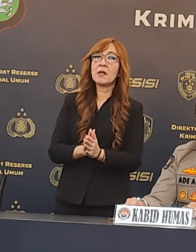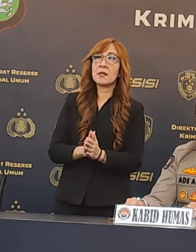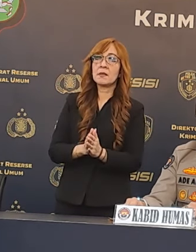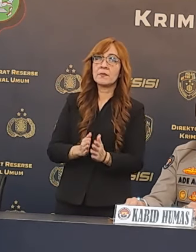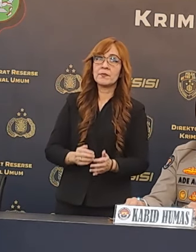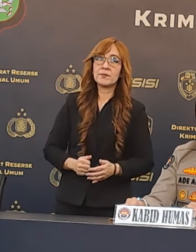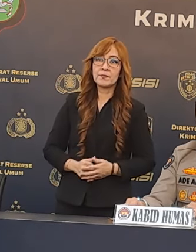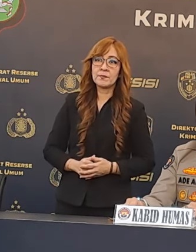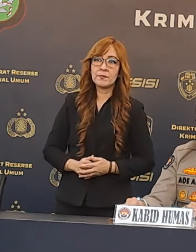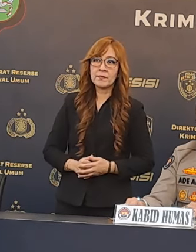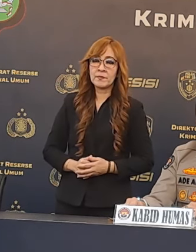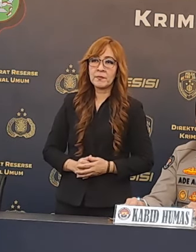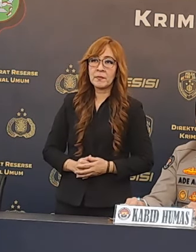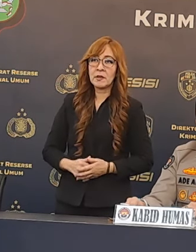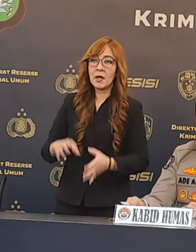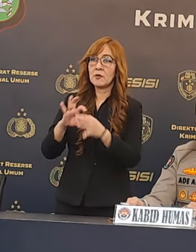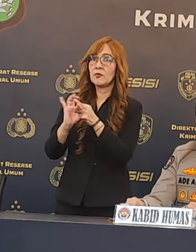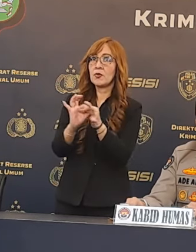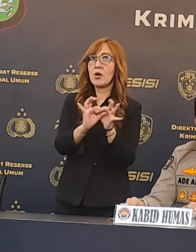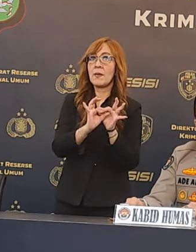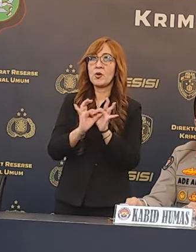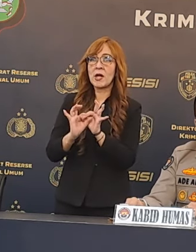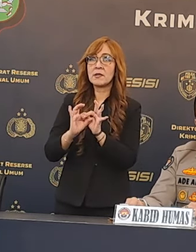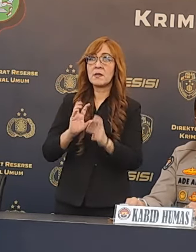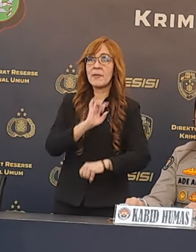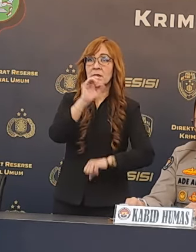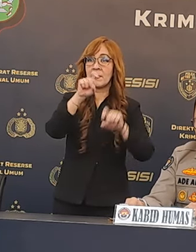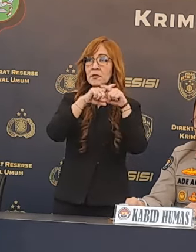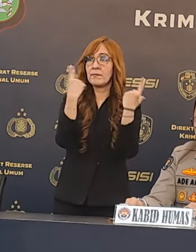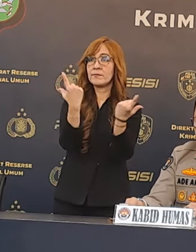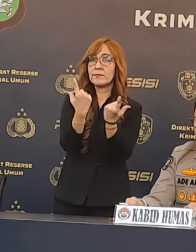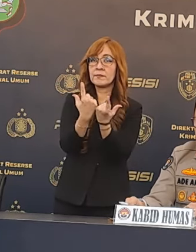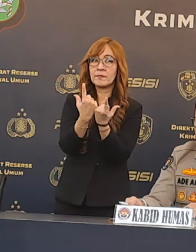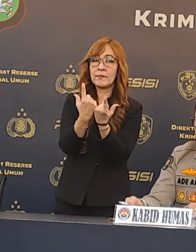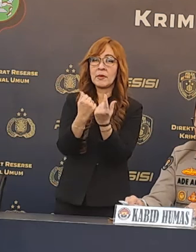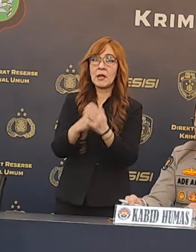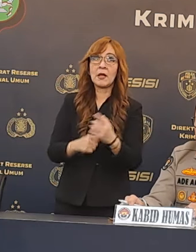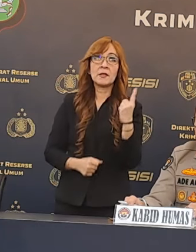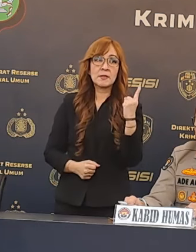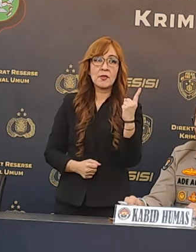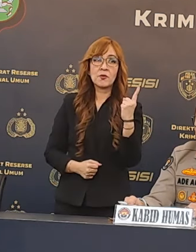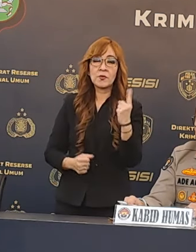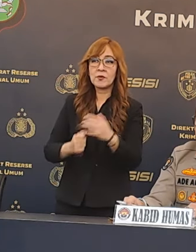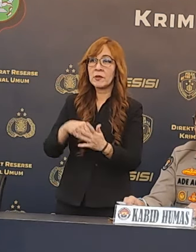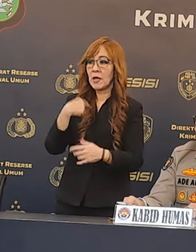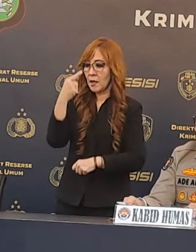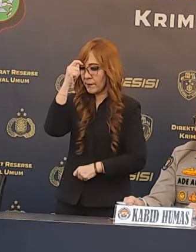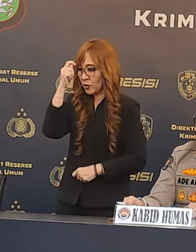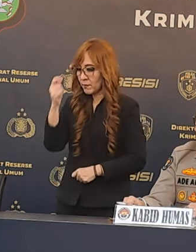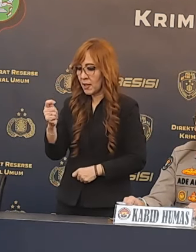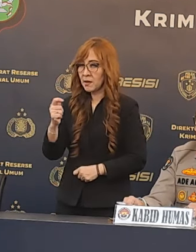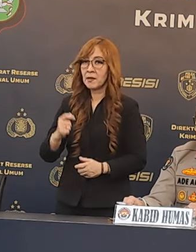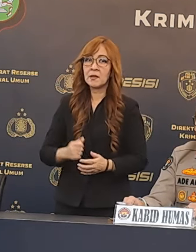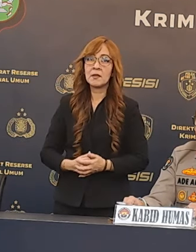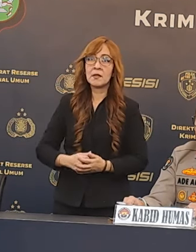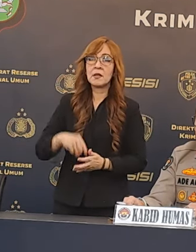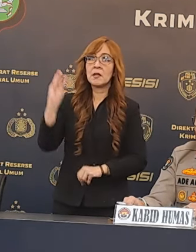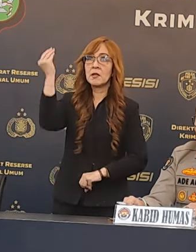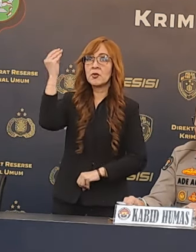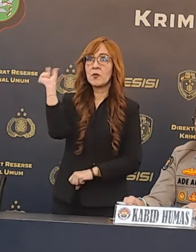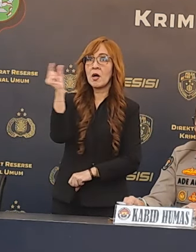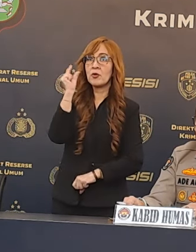dengan kolaborasi interprofesi. Antara lain yang pertama yang kami hormati Ketua